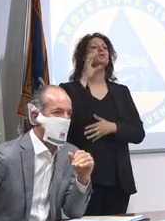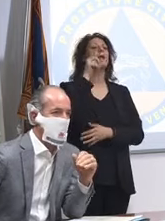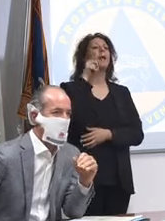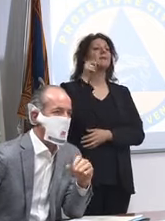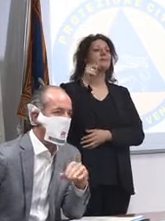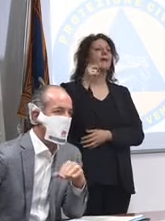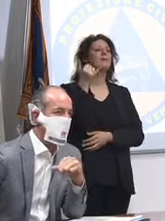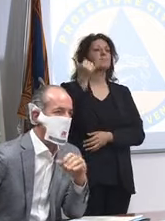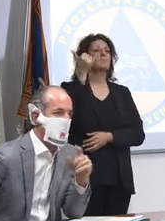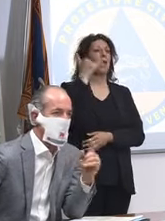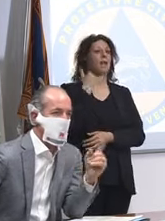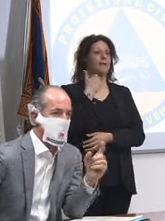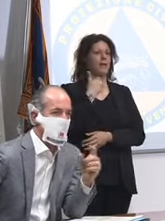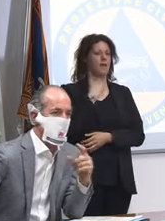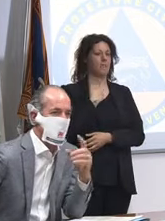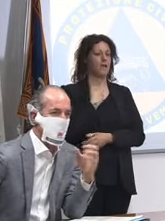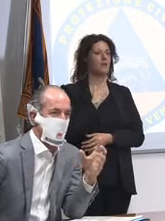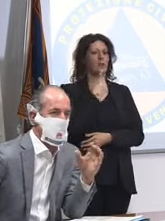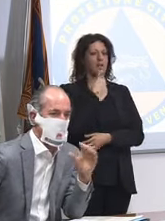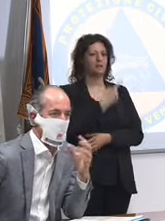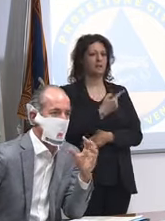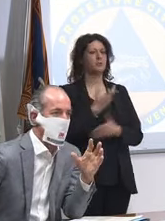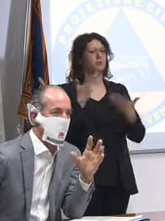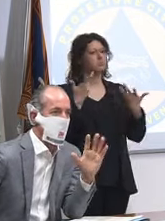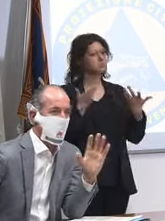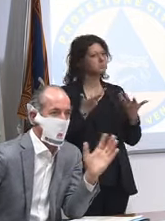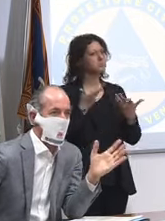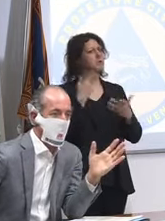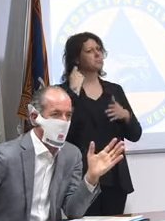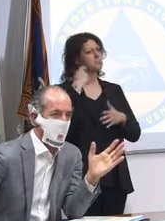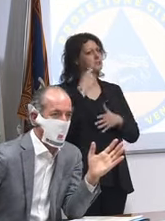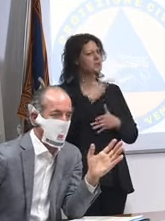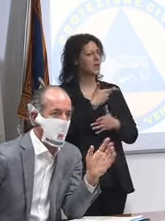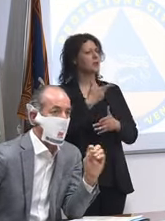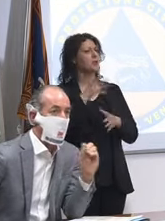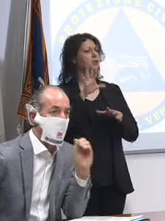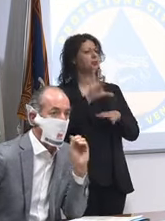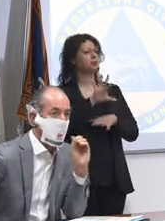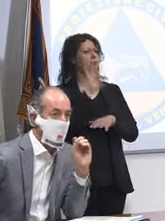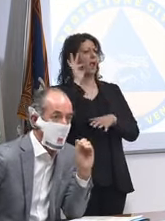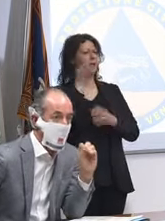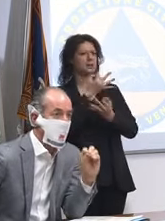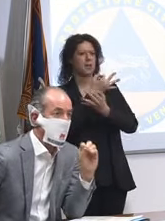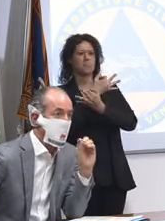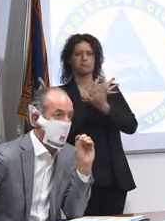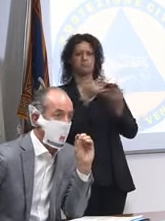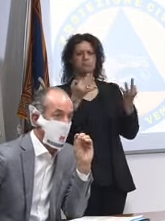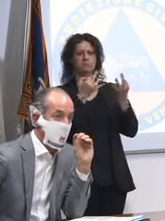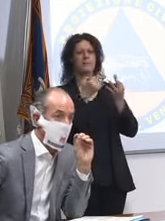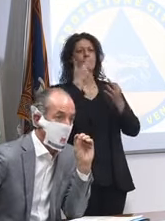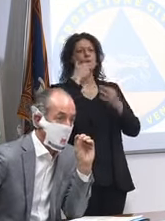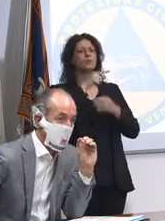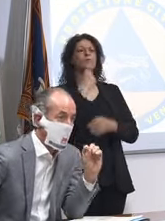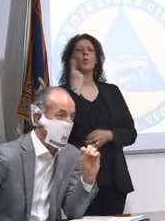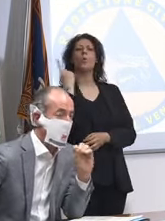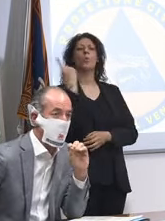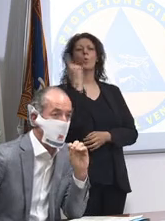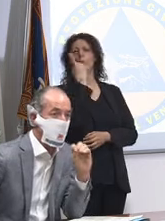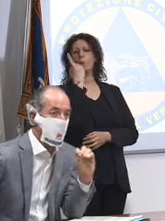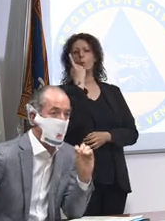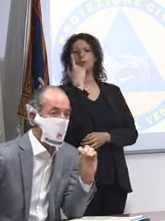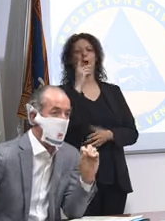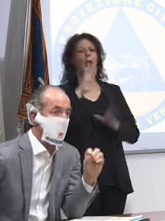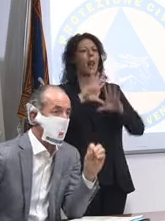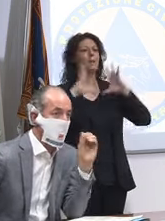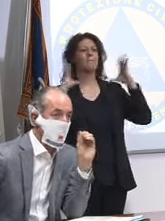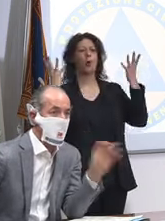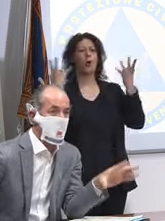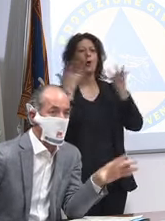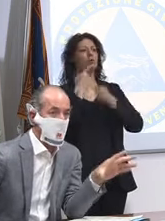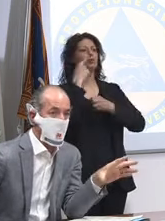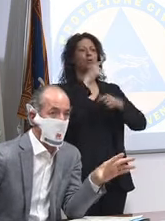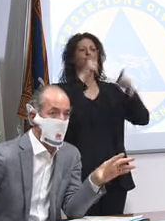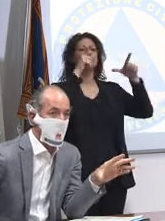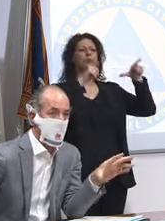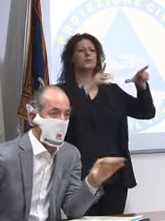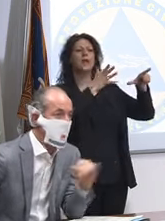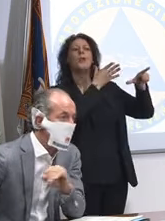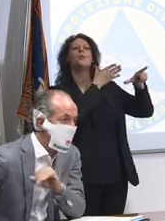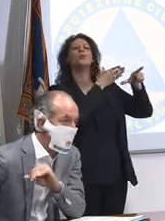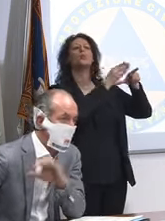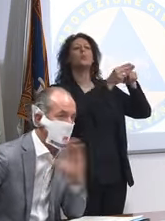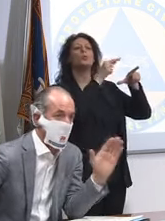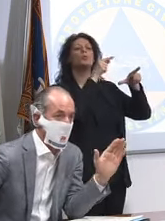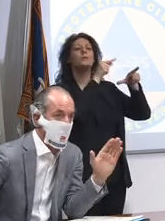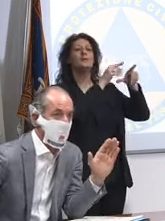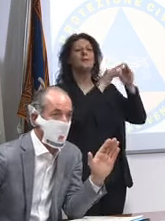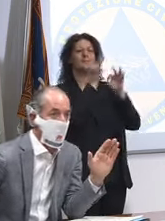scelta, esiste una cosa sola, cioè l'unica realtà al mondo che ha un tamponamento di tutti i cittadini all'inizio della quarantena,